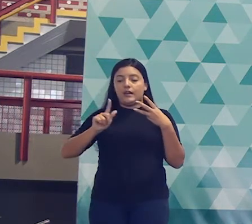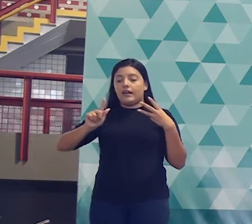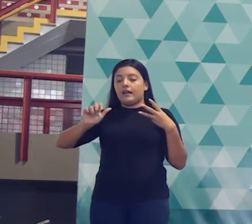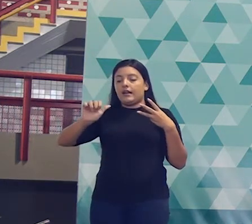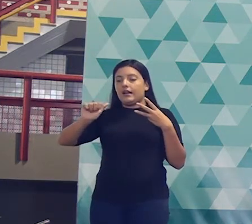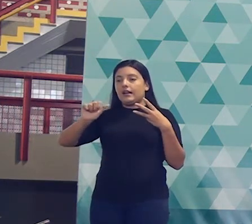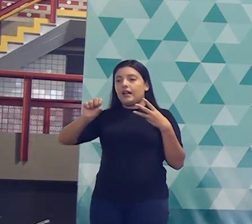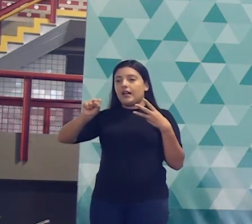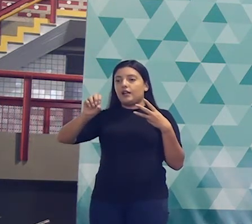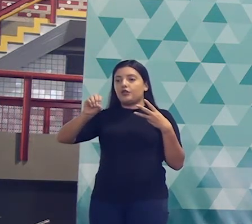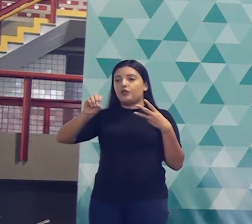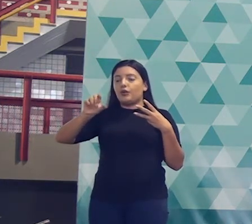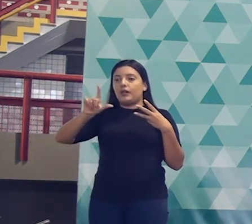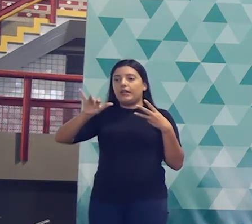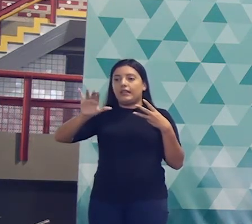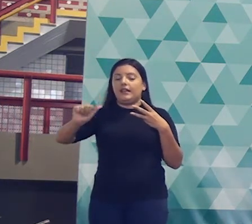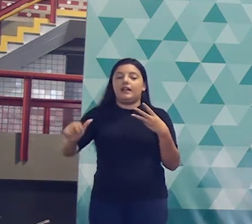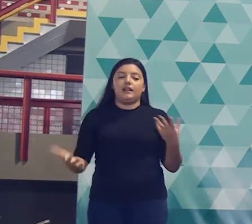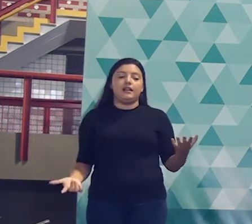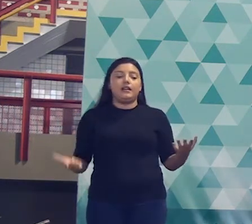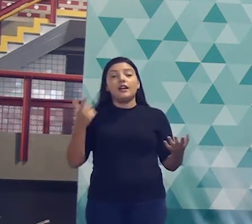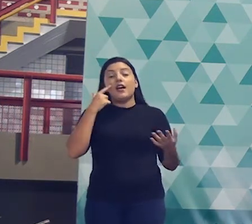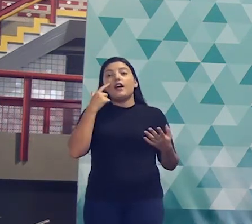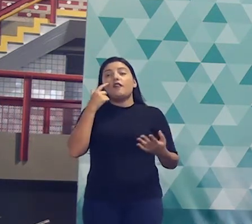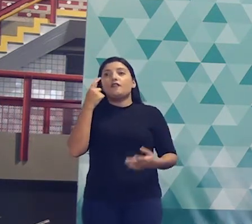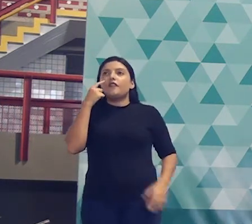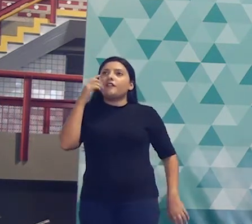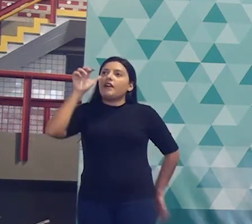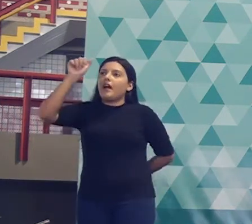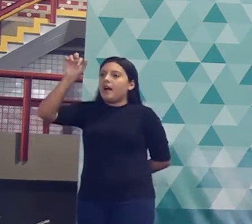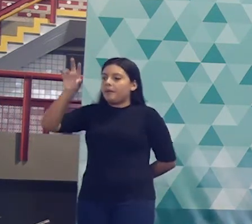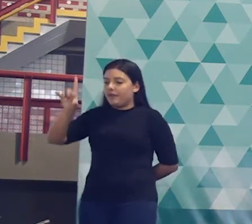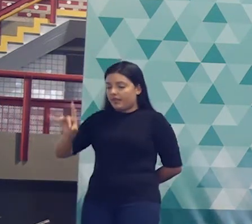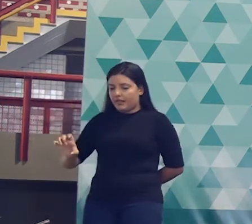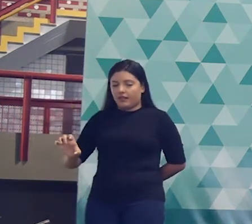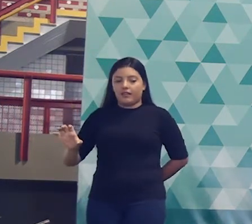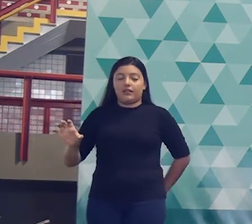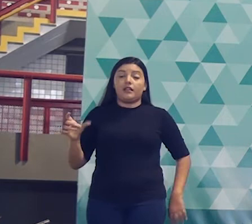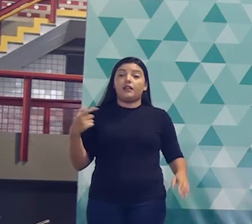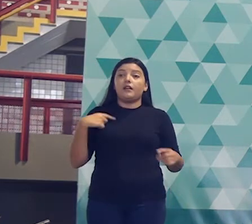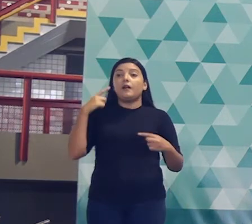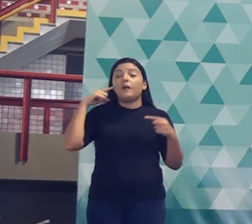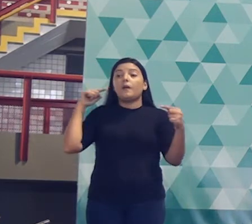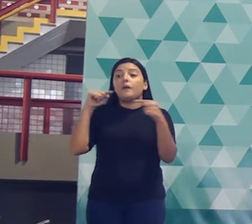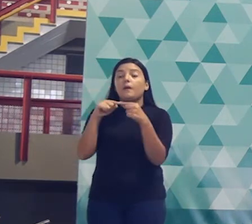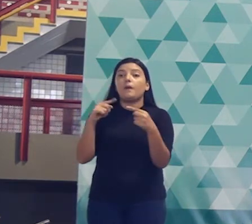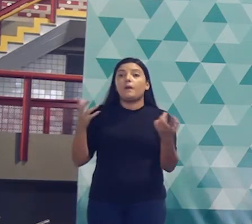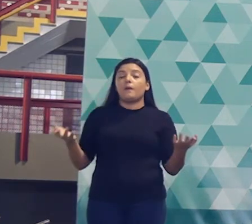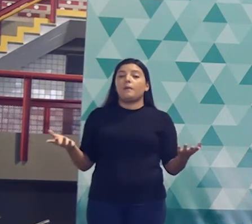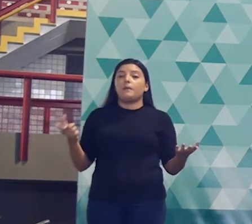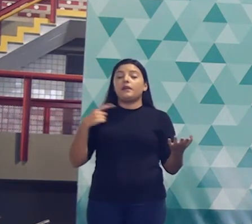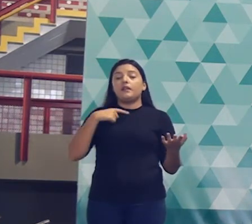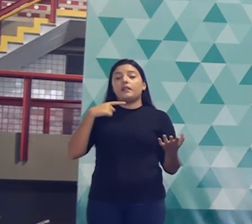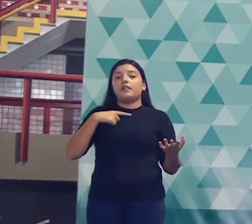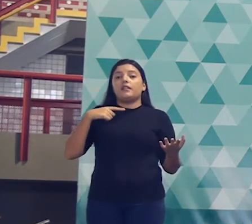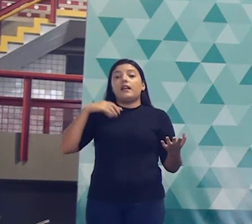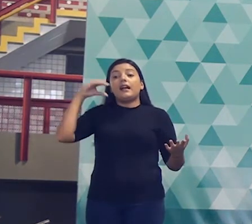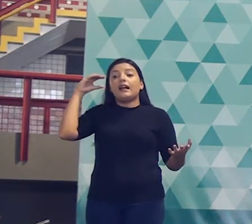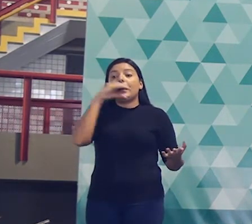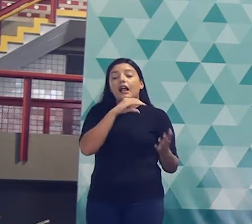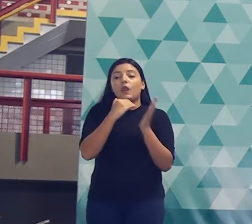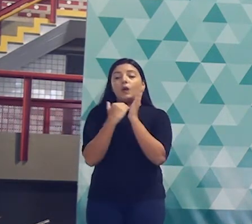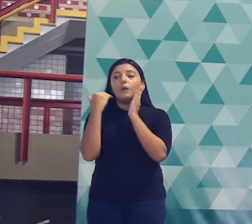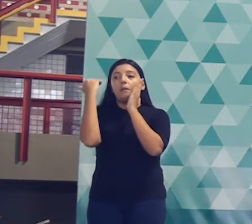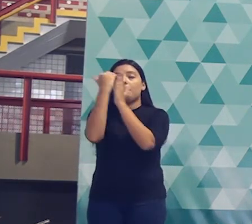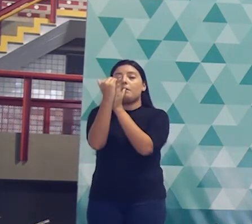respectivamente, então, a partir dos dados fornecidos, é possível concluir que, do ponto de vista da quantidade de calor obtido